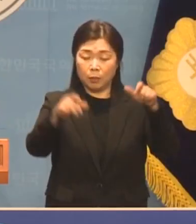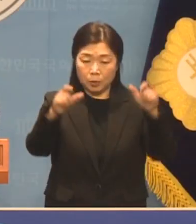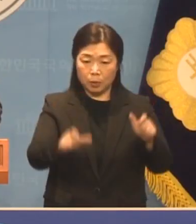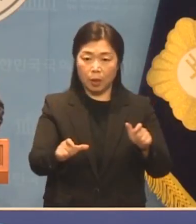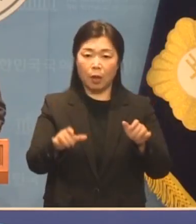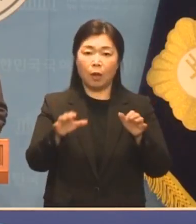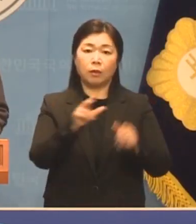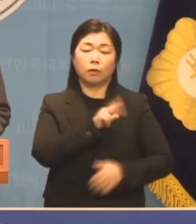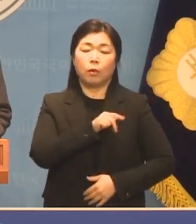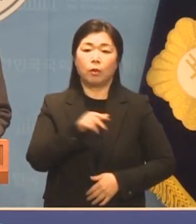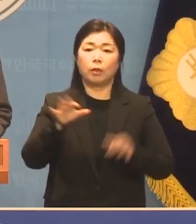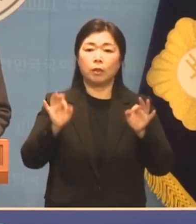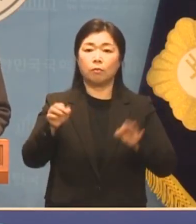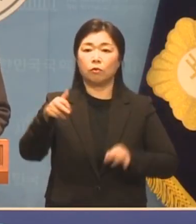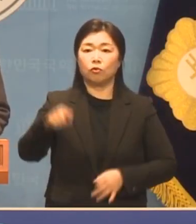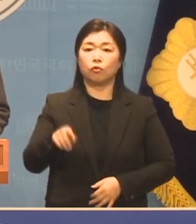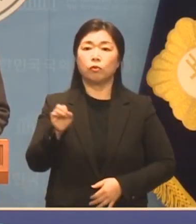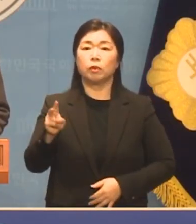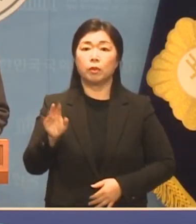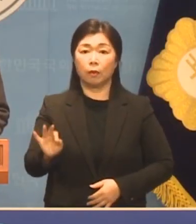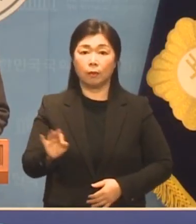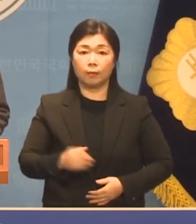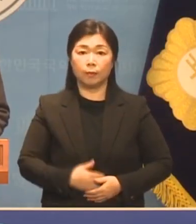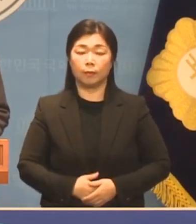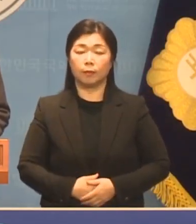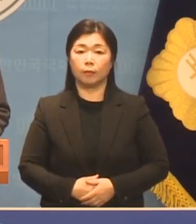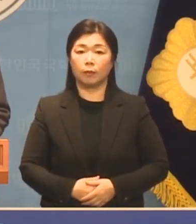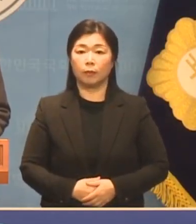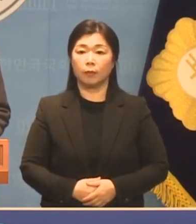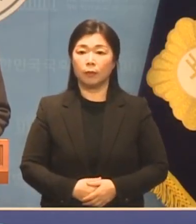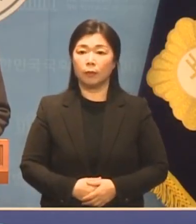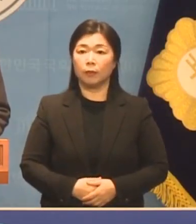김주영입니다. 오늘